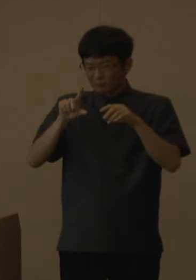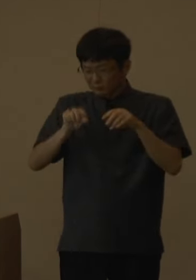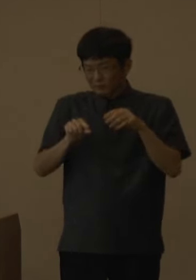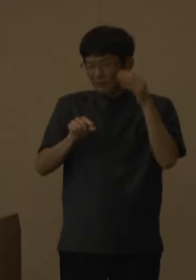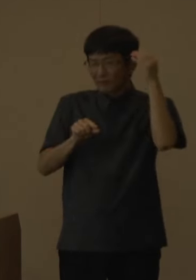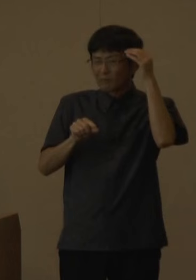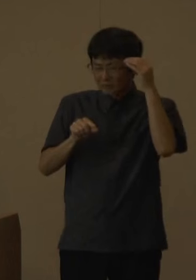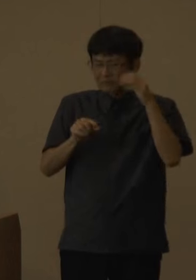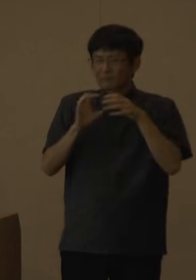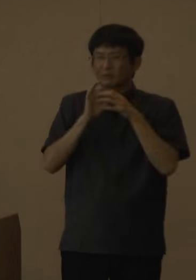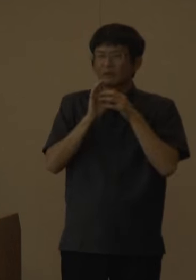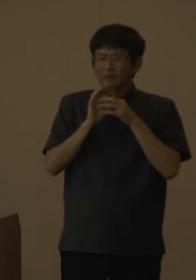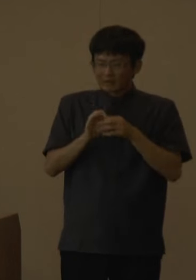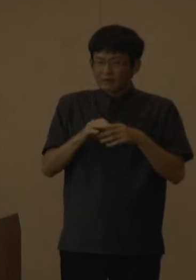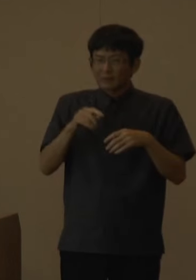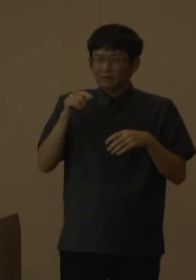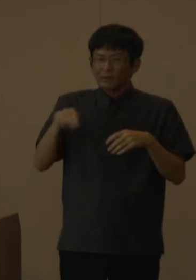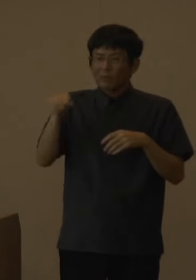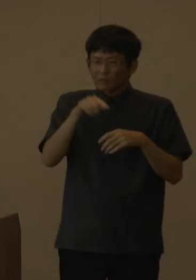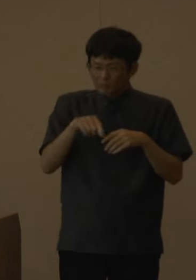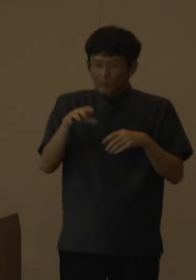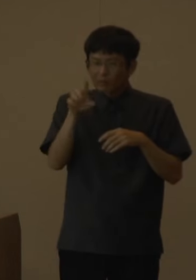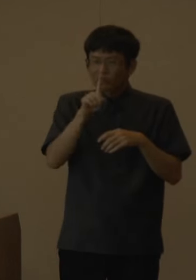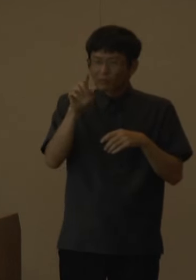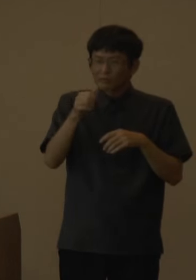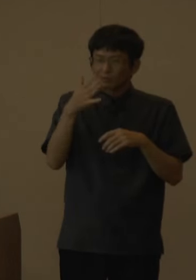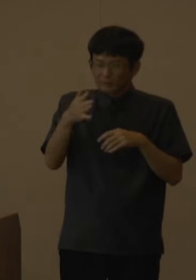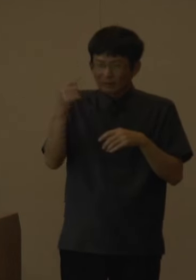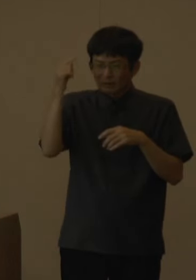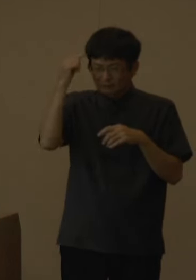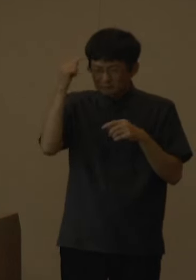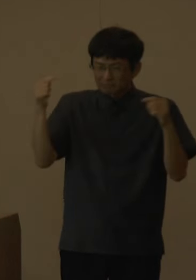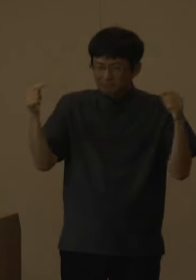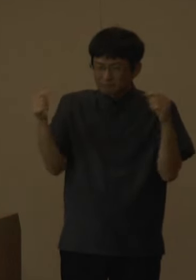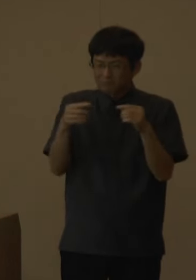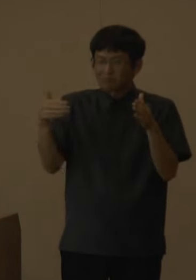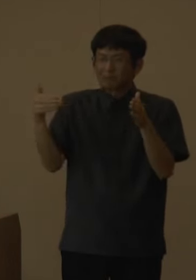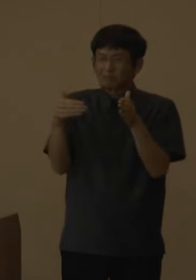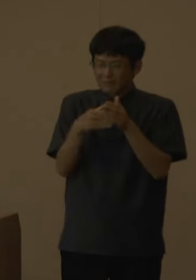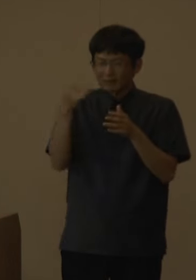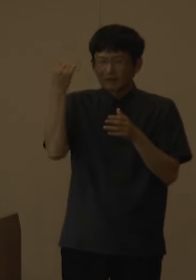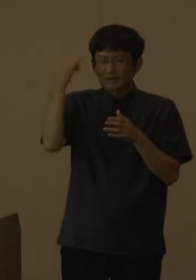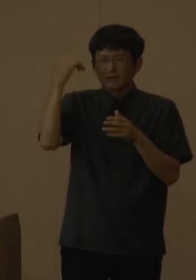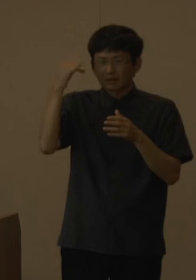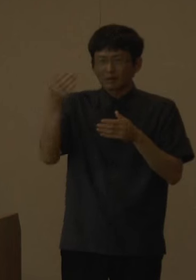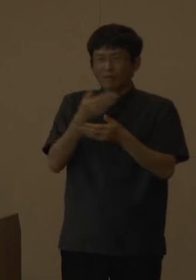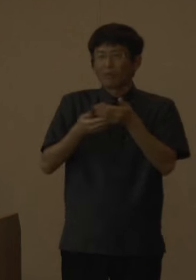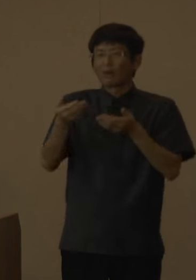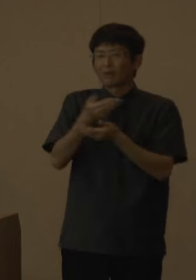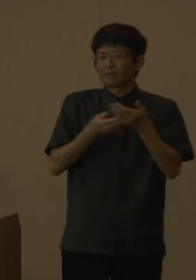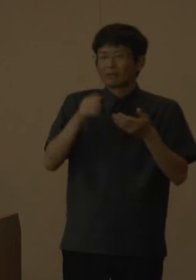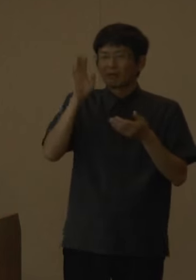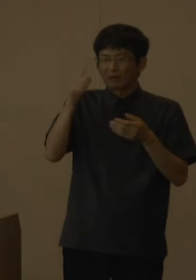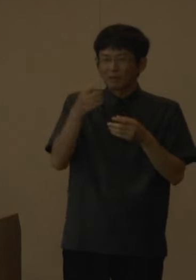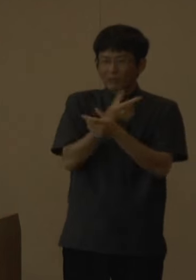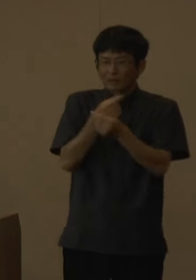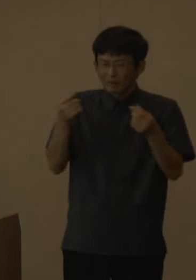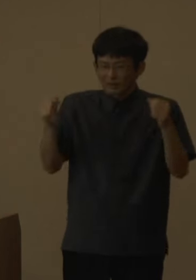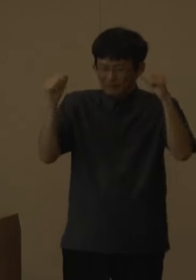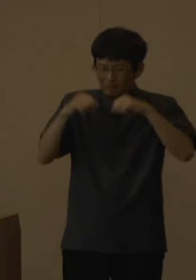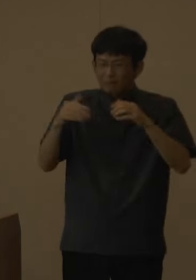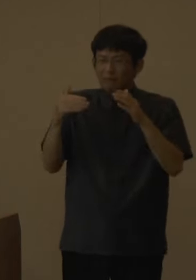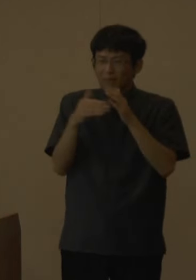うまくいかないということがあれば、そこの一致点もまた意見交換をしながら、お互いに納得していけるような一致点を見つけていくことが重要